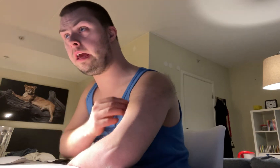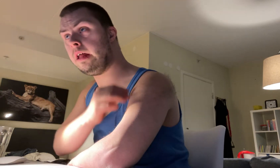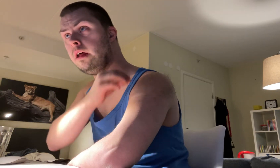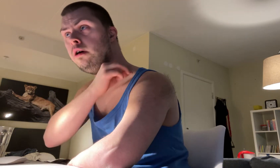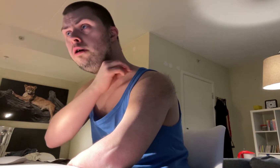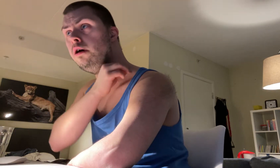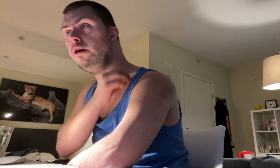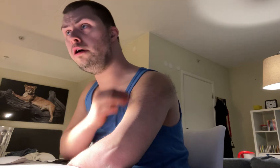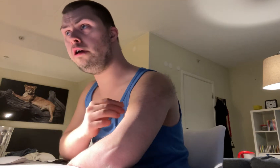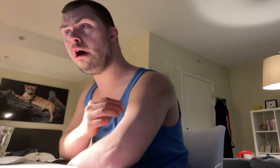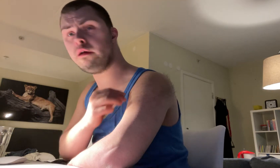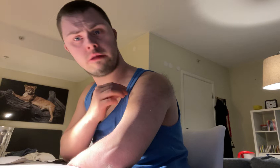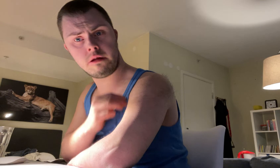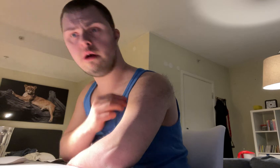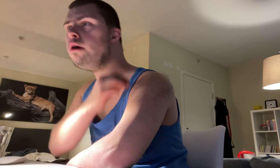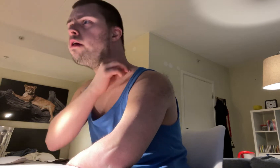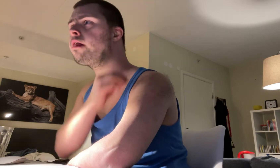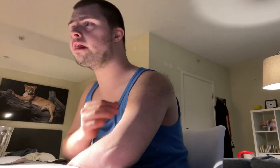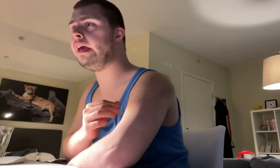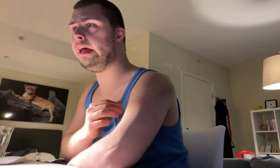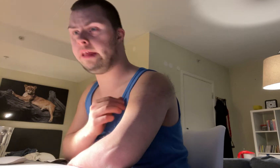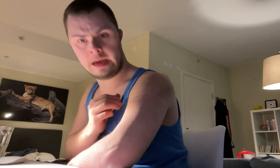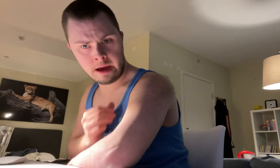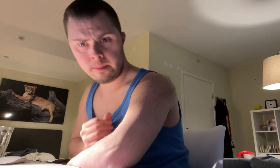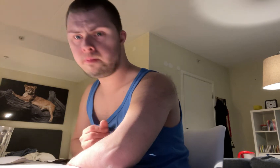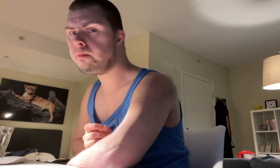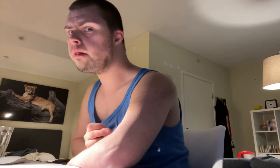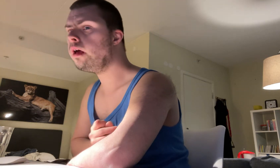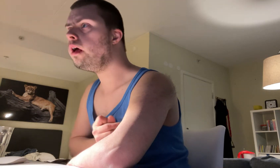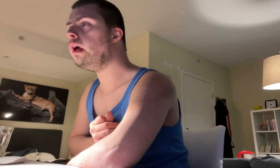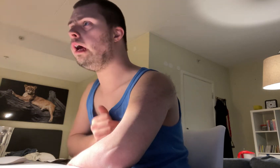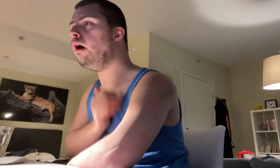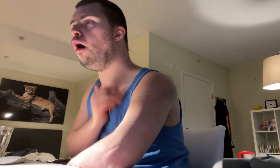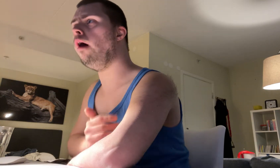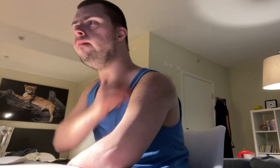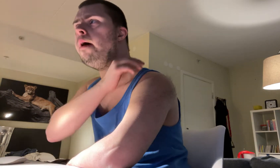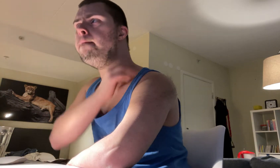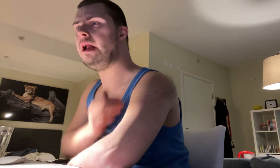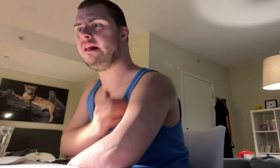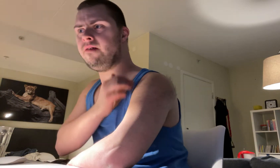egen röst, CD, av